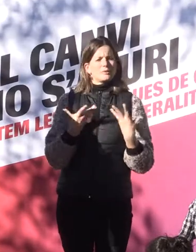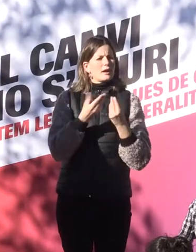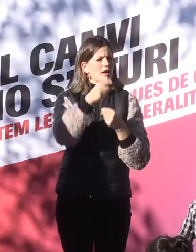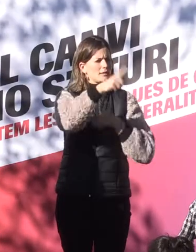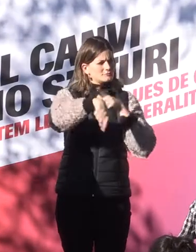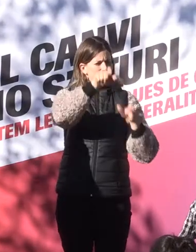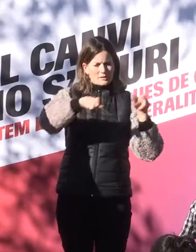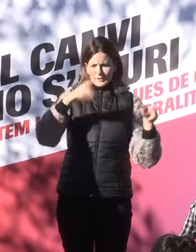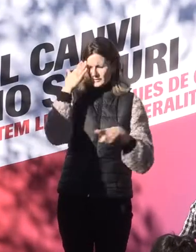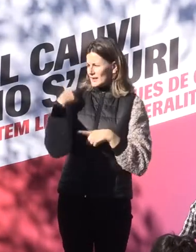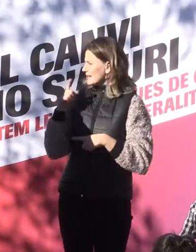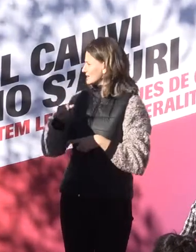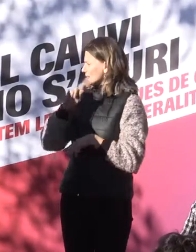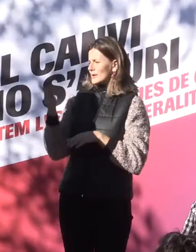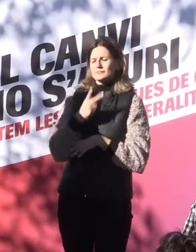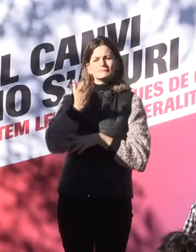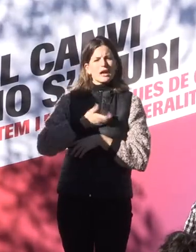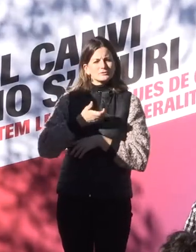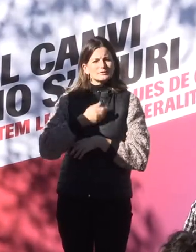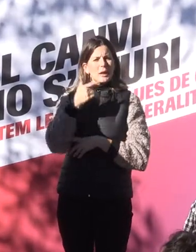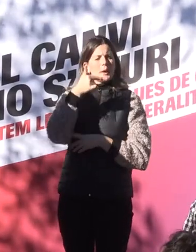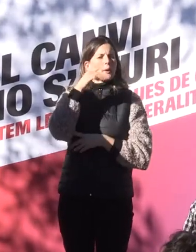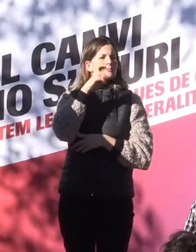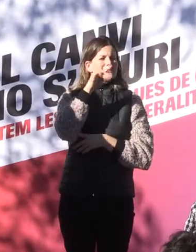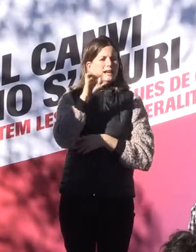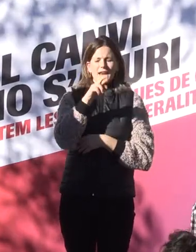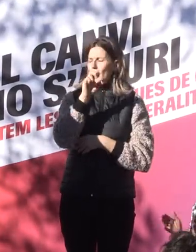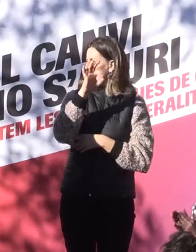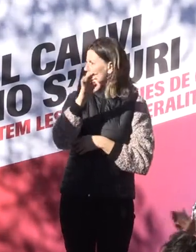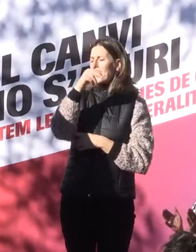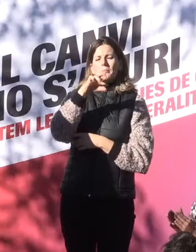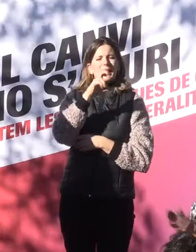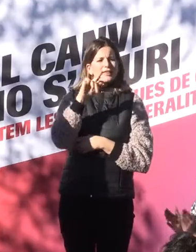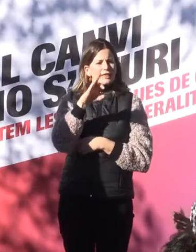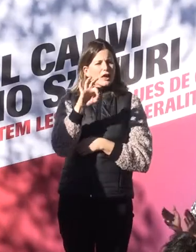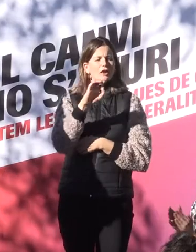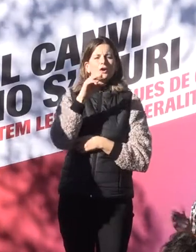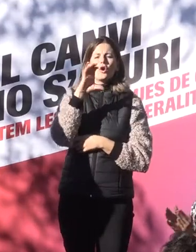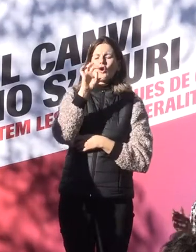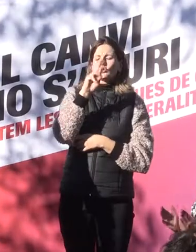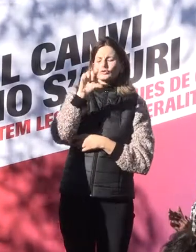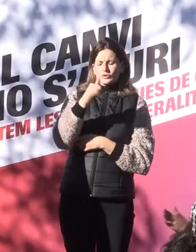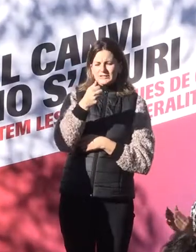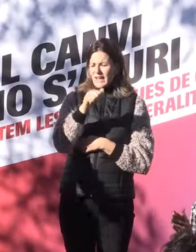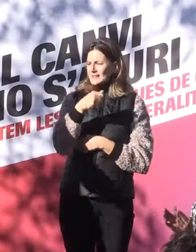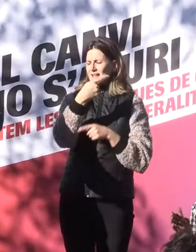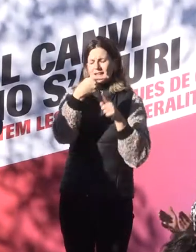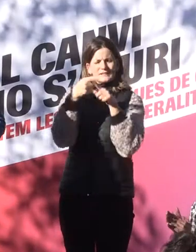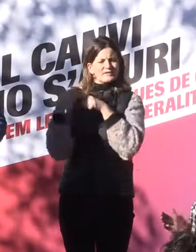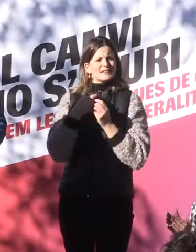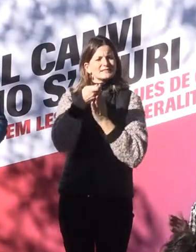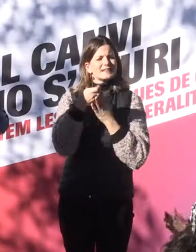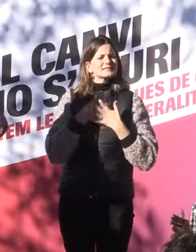a nuestro teniente alcalde gerardo pisarello marcelo susana arminda candidatos latinos y a todos